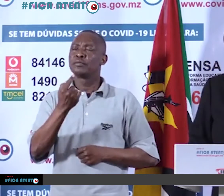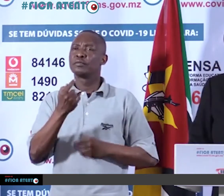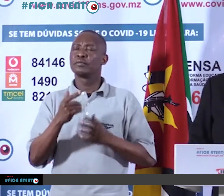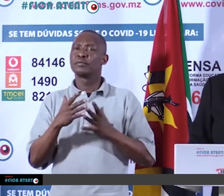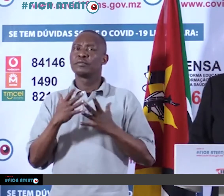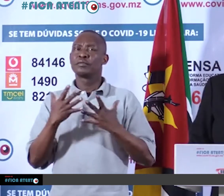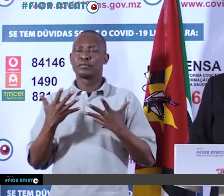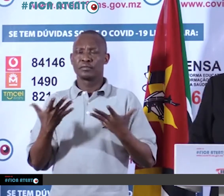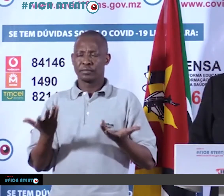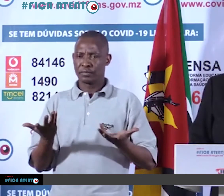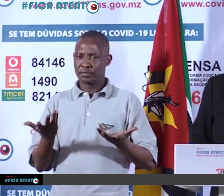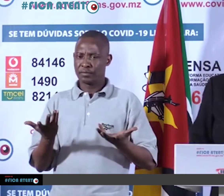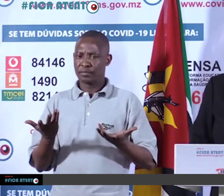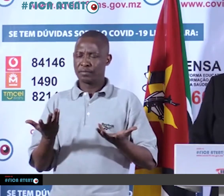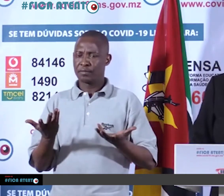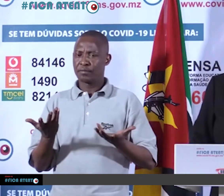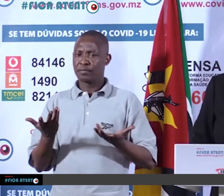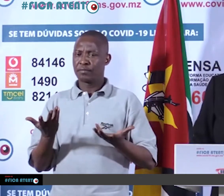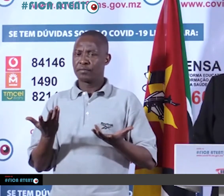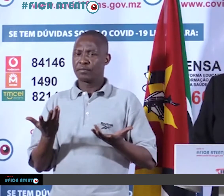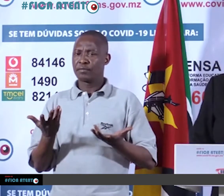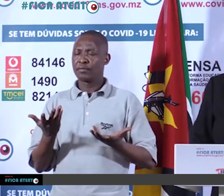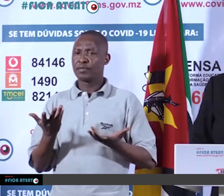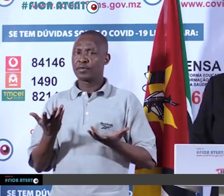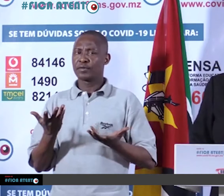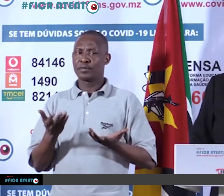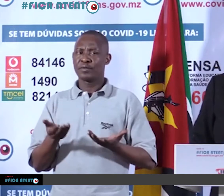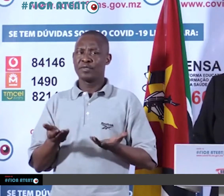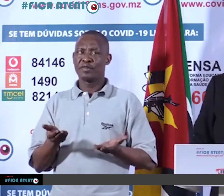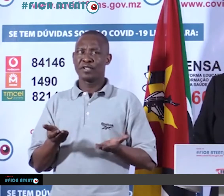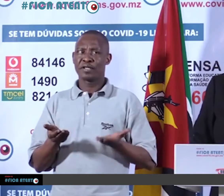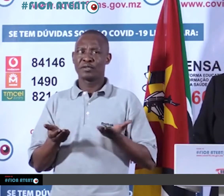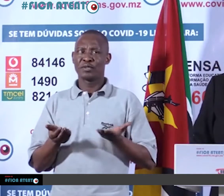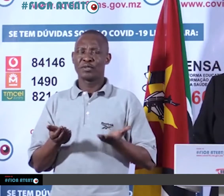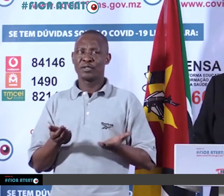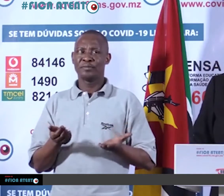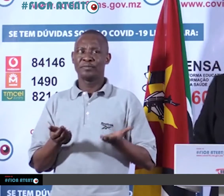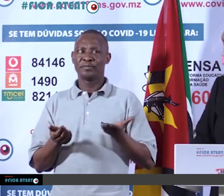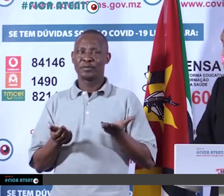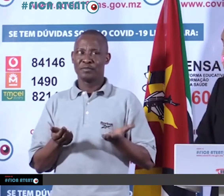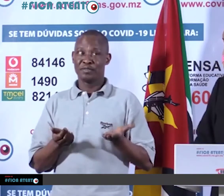temos que corrigir o que de facto estávamos a dizer em relação ao número de óbitos, que no continente africano...